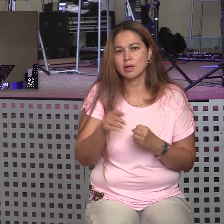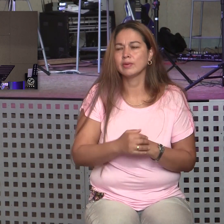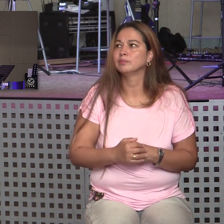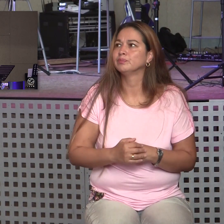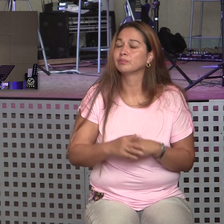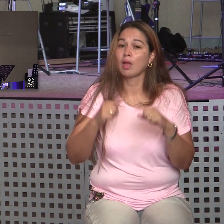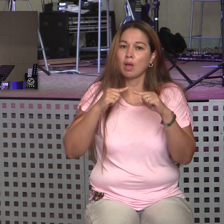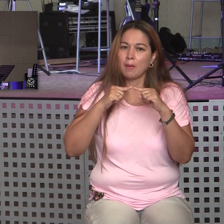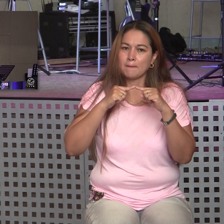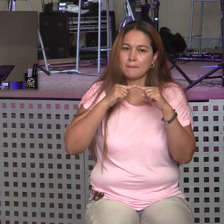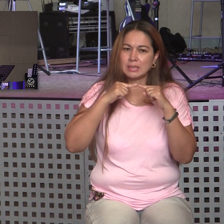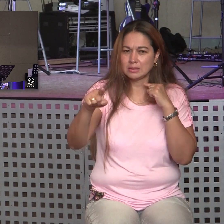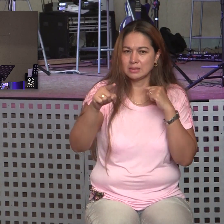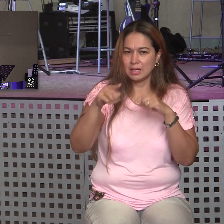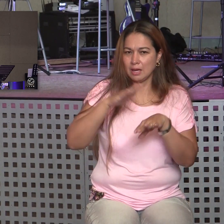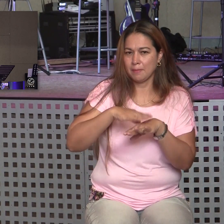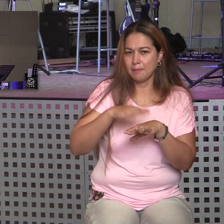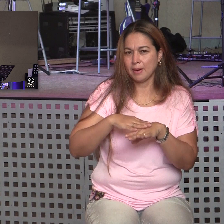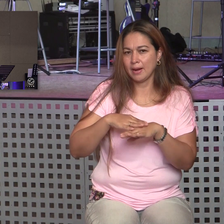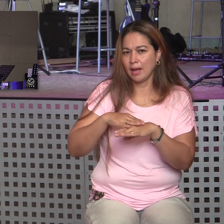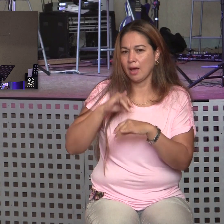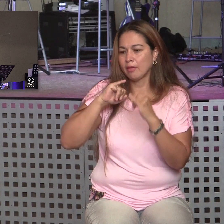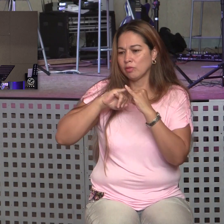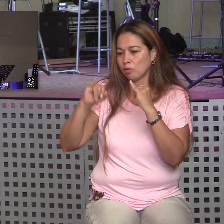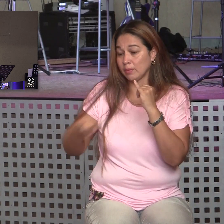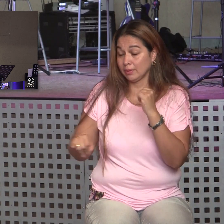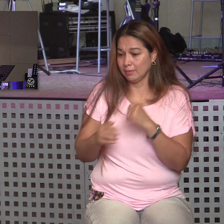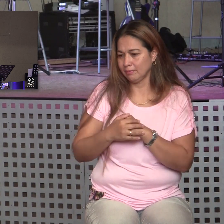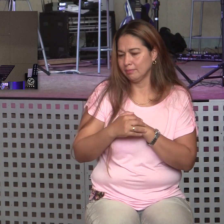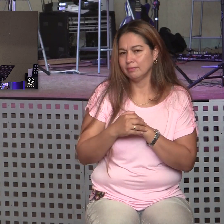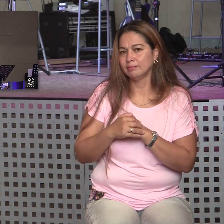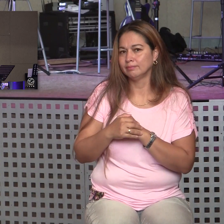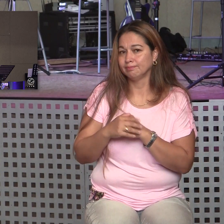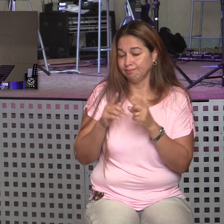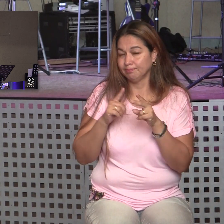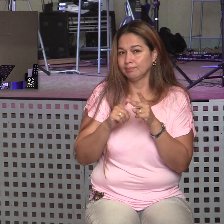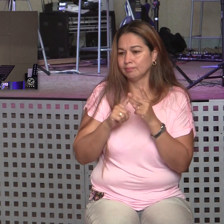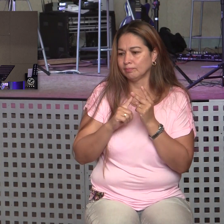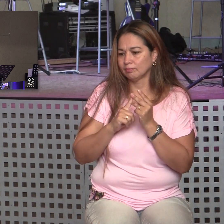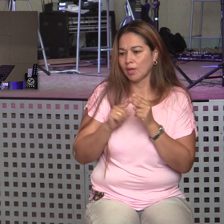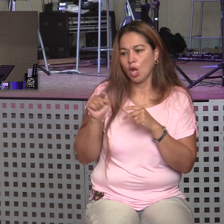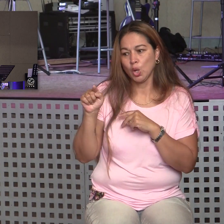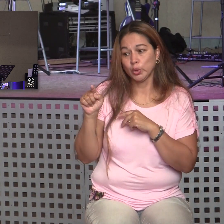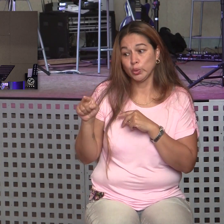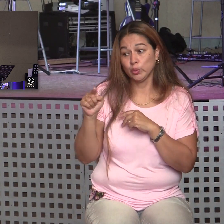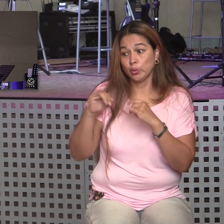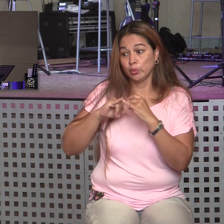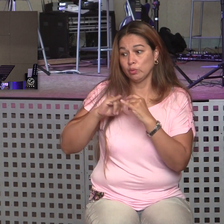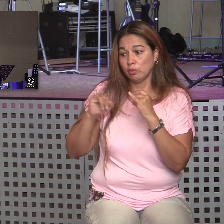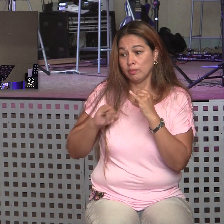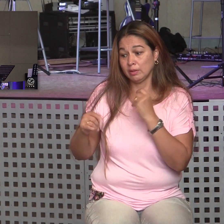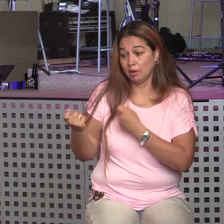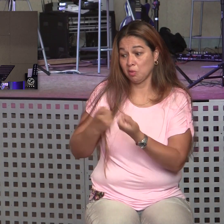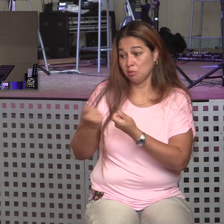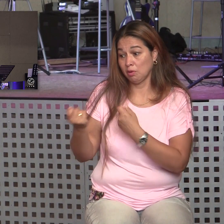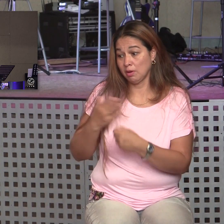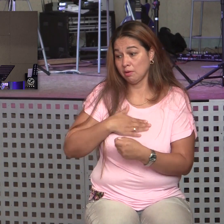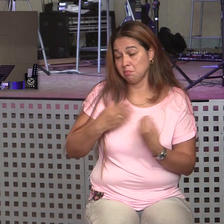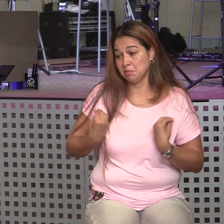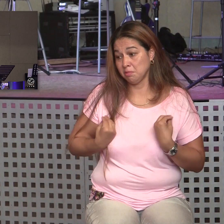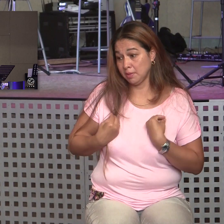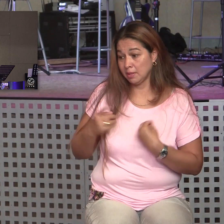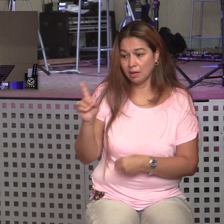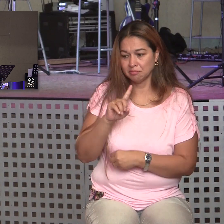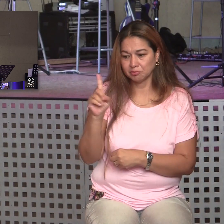mensaje que le podemos decir a la tormenta: tormenta, tú no estás en control. Tú estás